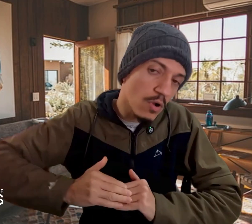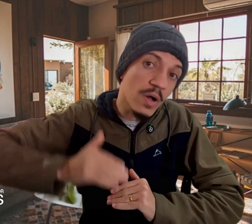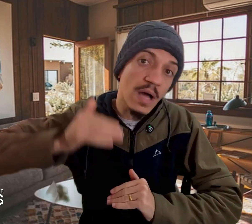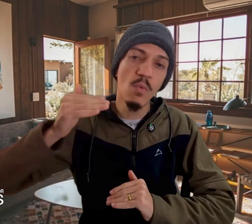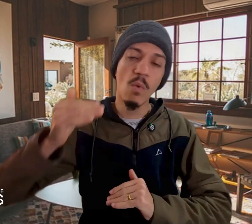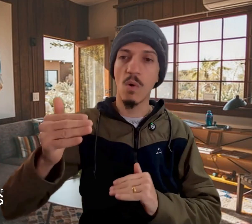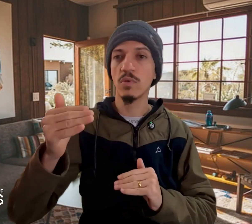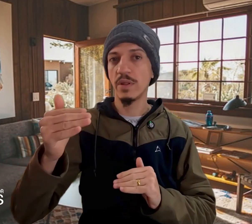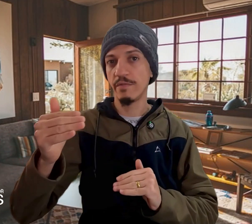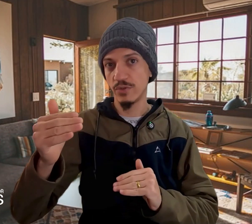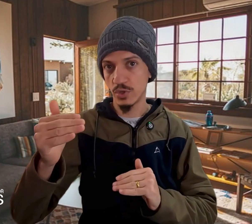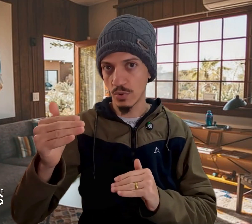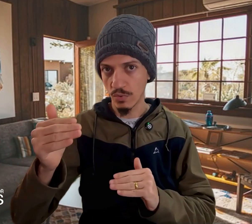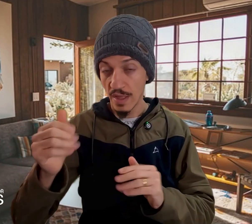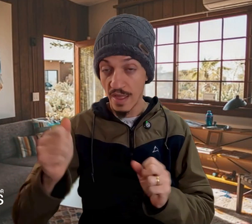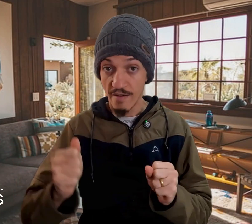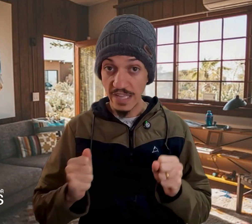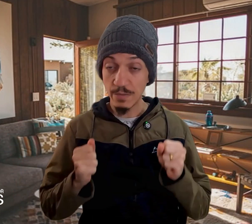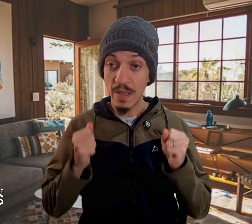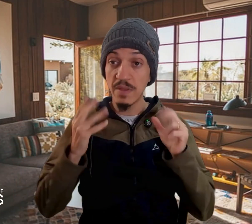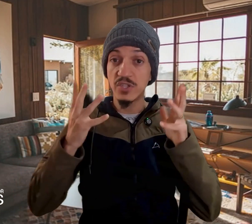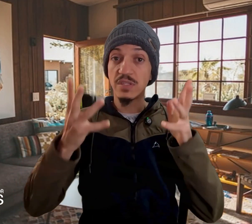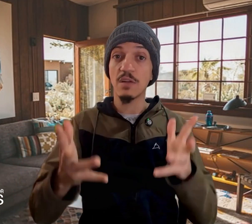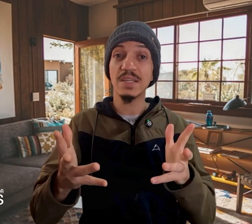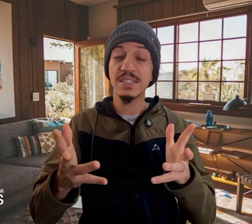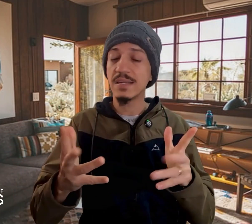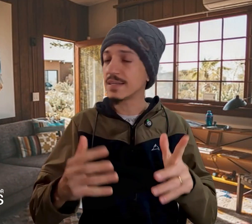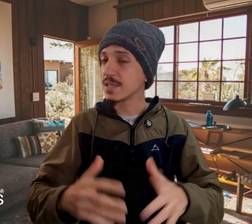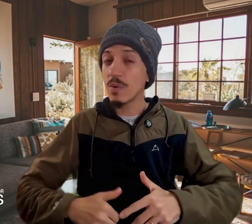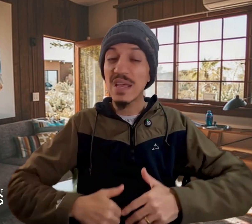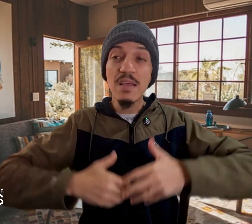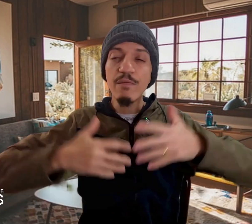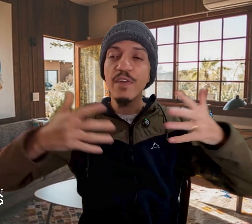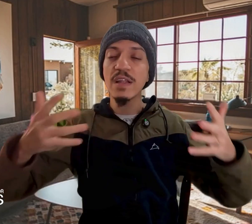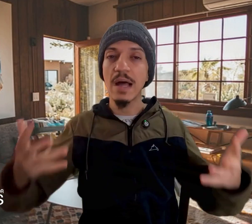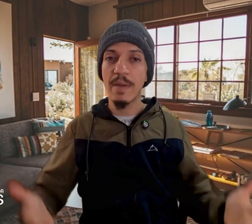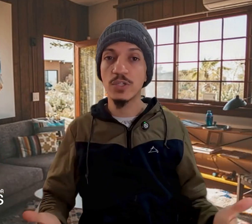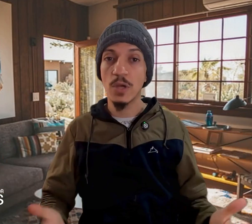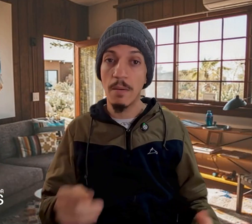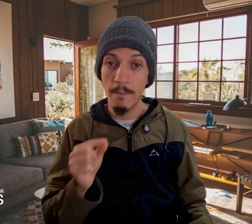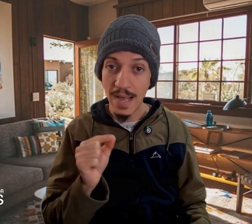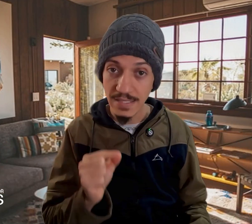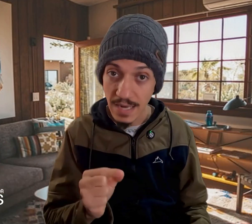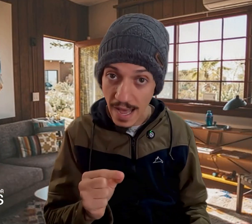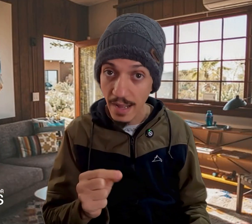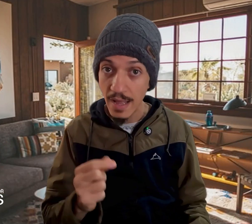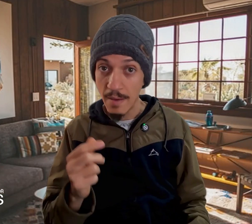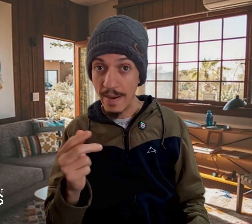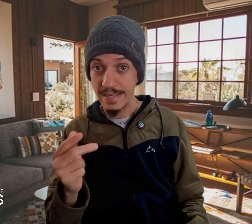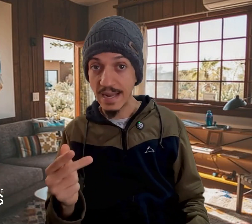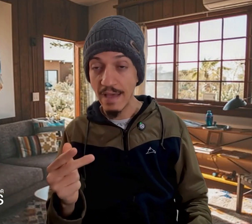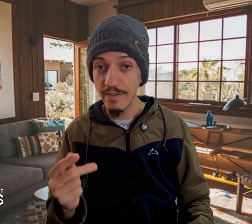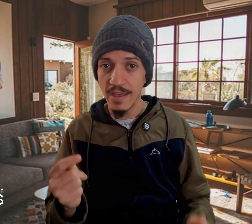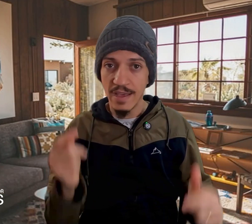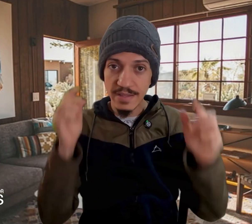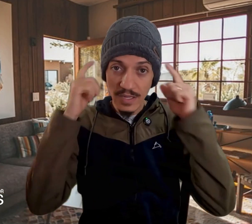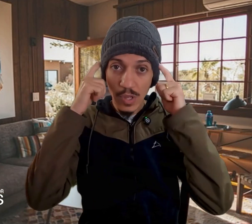num outro nível de jogo. Vai te permitir ter uma sinalização infinitamente mais clara, mais leve e ter a sua mente